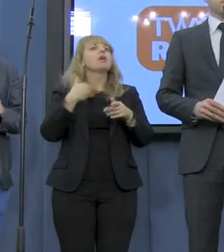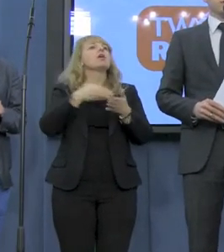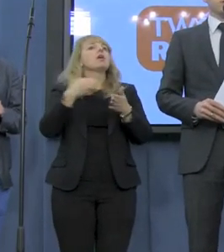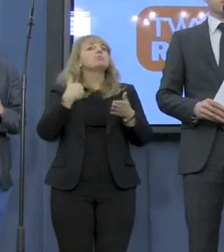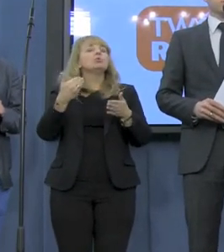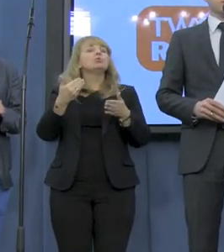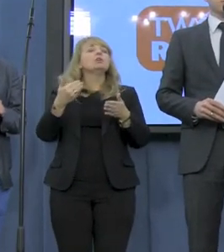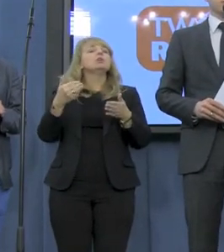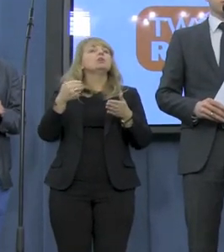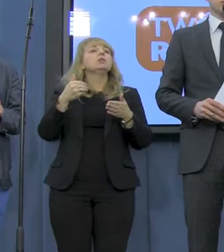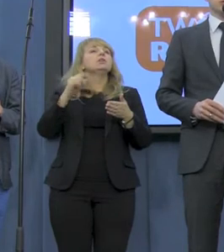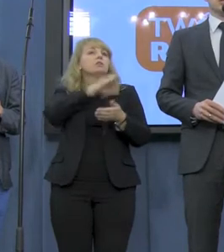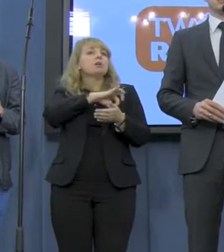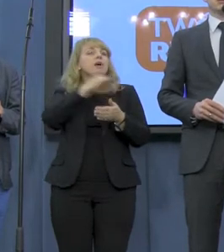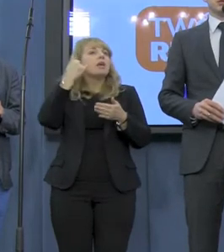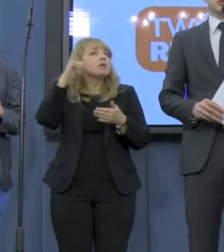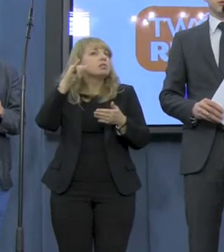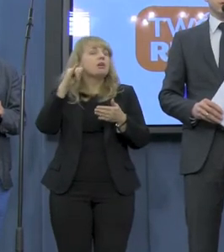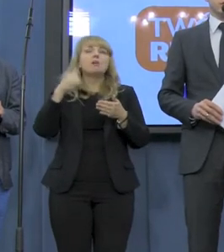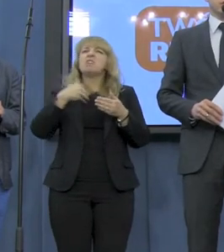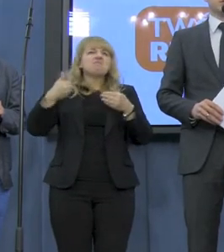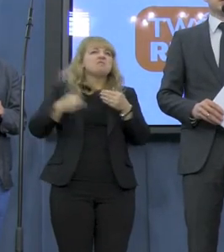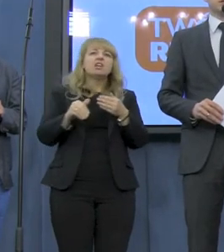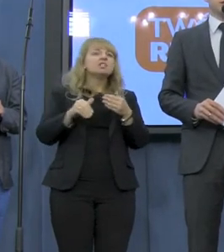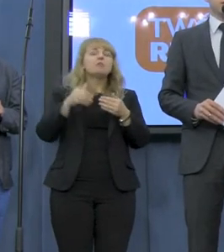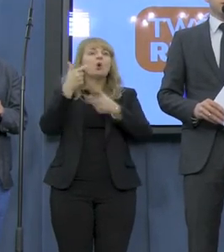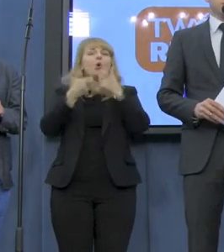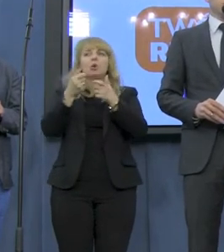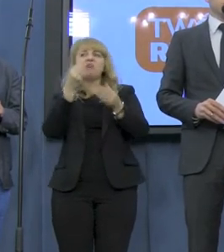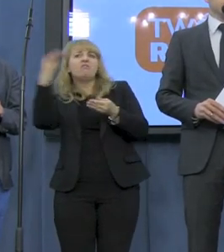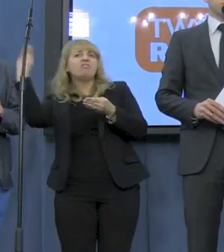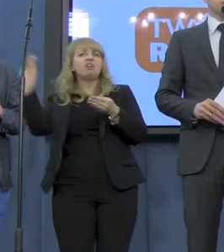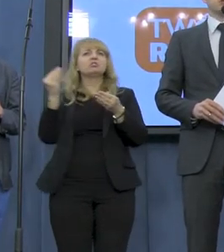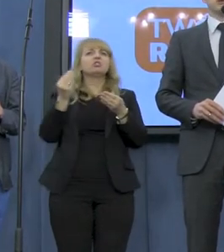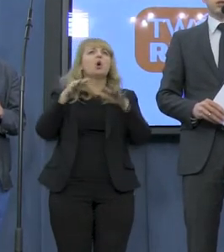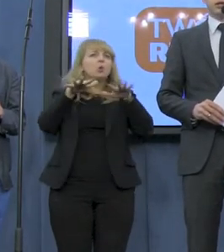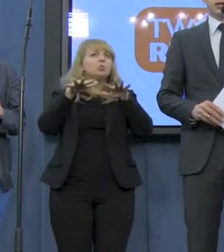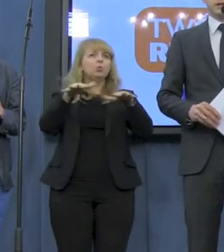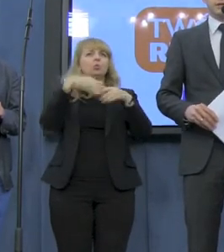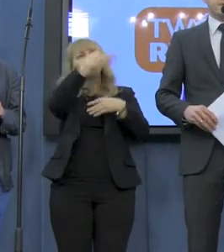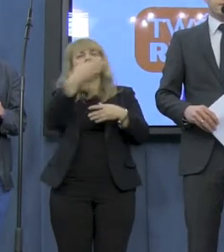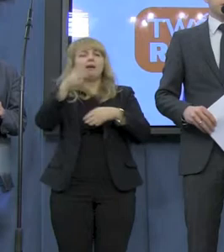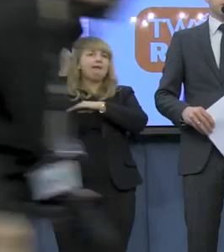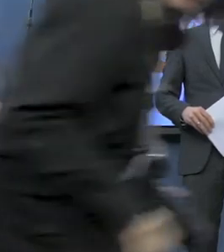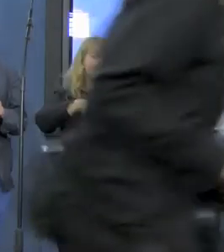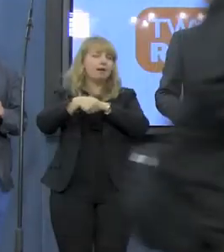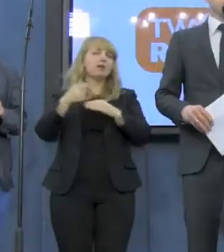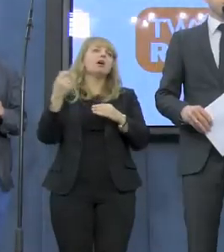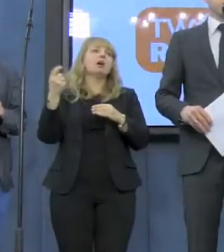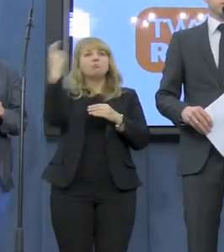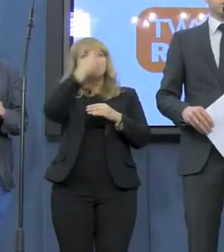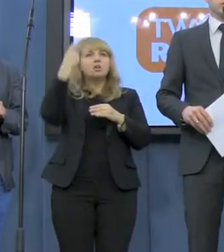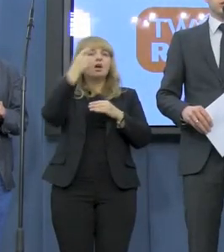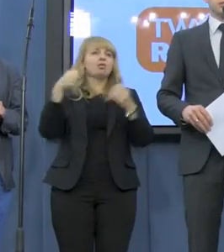do innych partii politycznych, nie zamierzamy licytować się, kto da więcej, kto podniesie bardziej kary dla pijanych